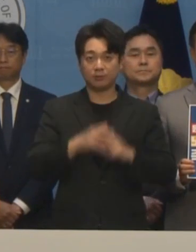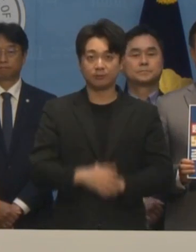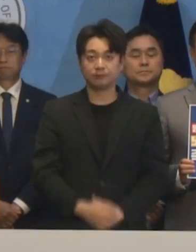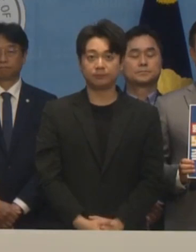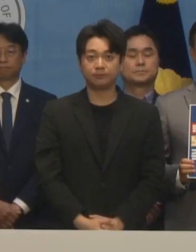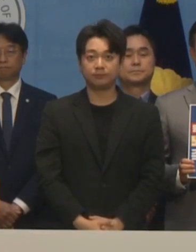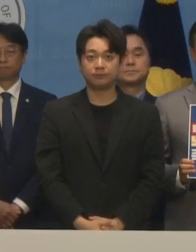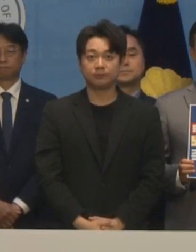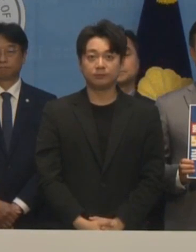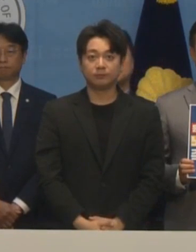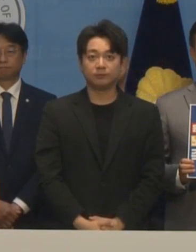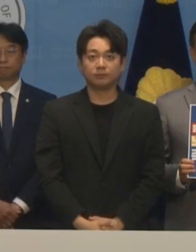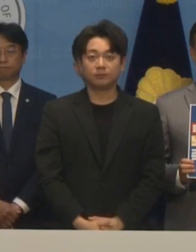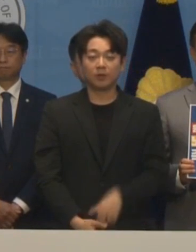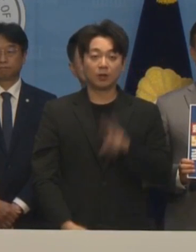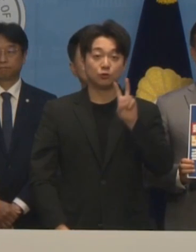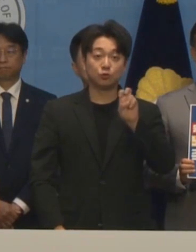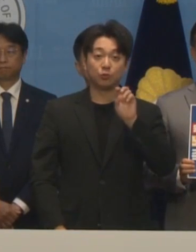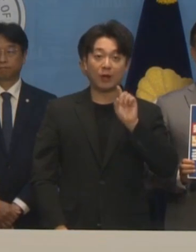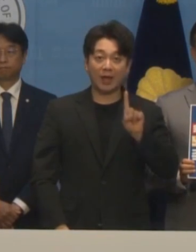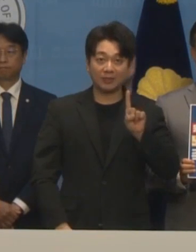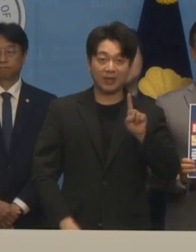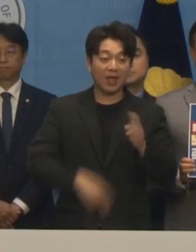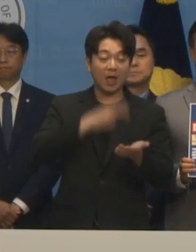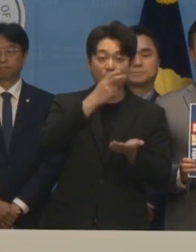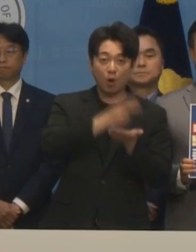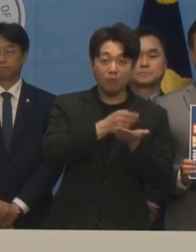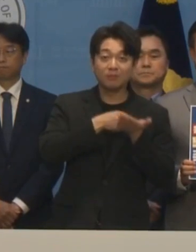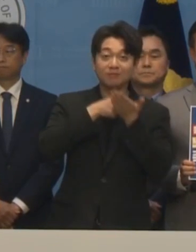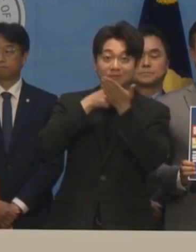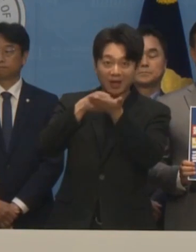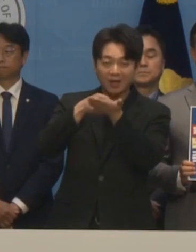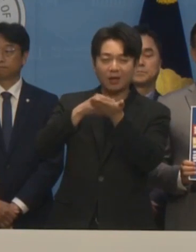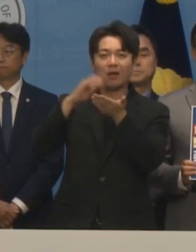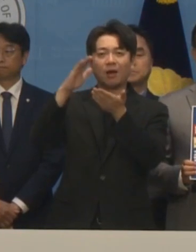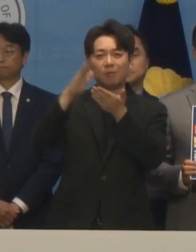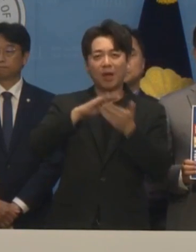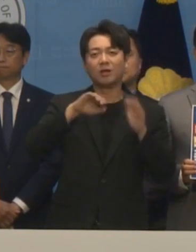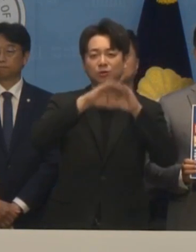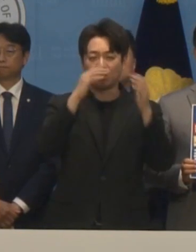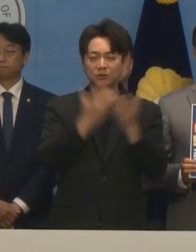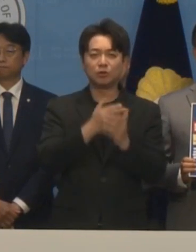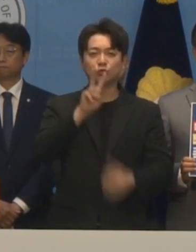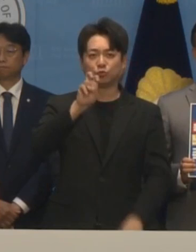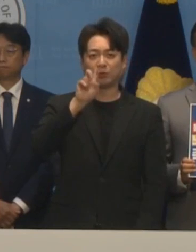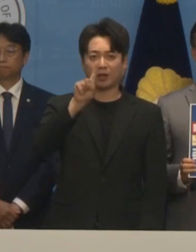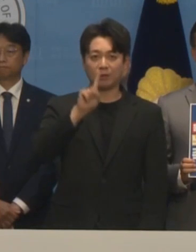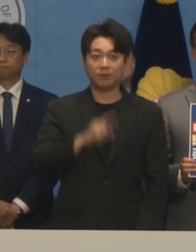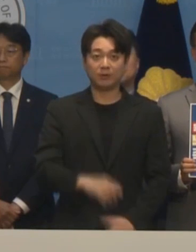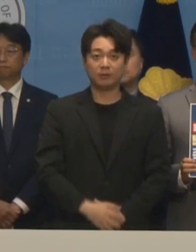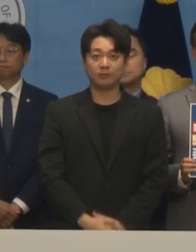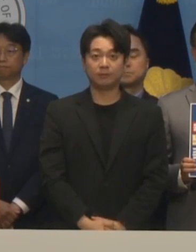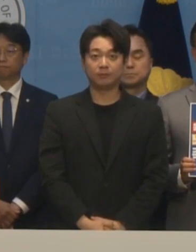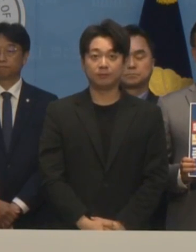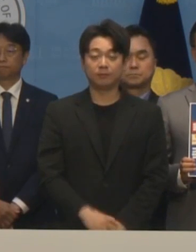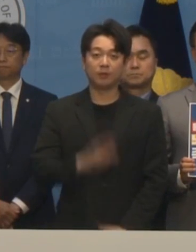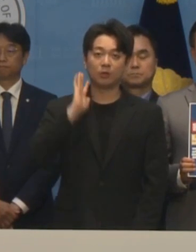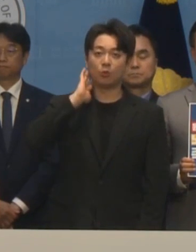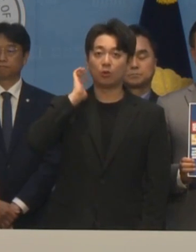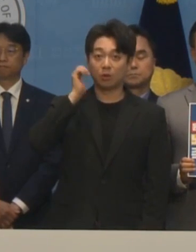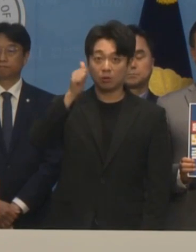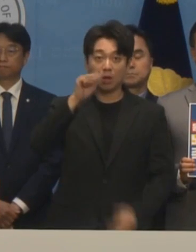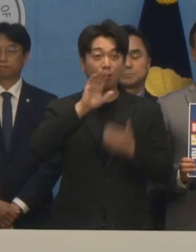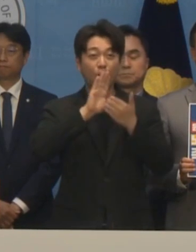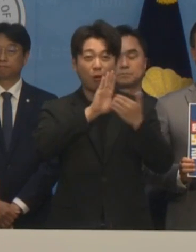통과한 21개의 법안이 폐기된 것입니다. 윤석열 대통령의 거부권 행사